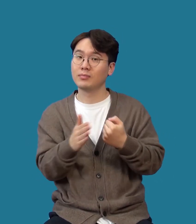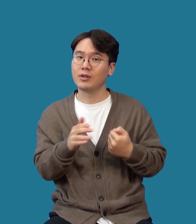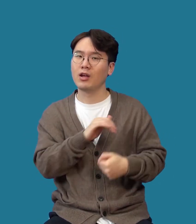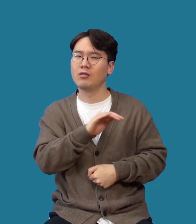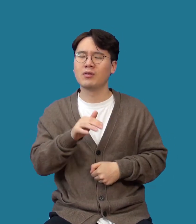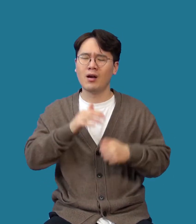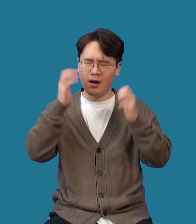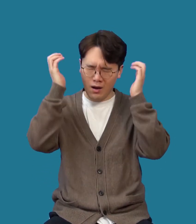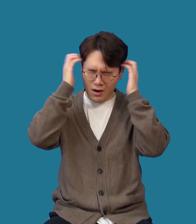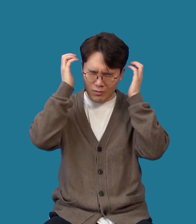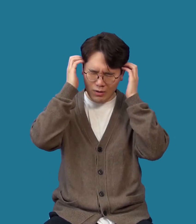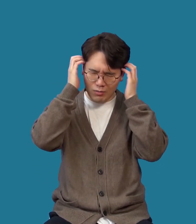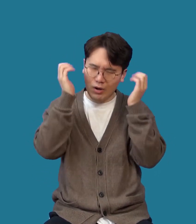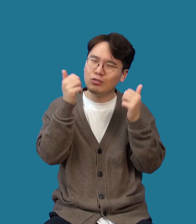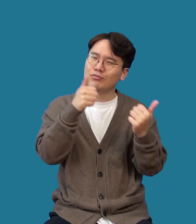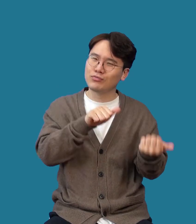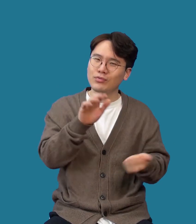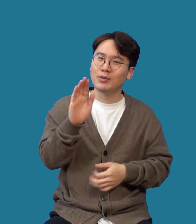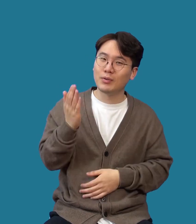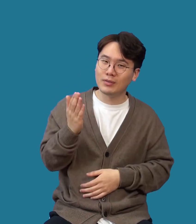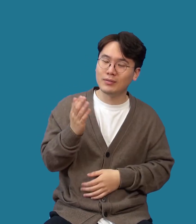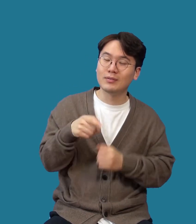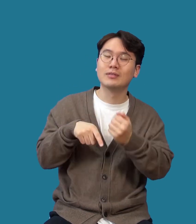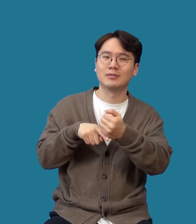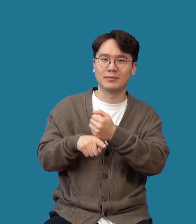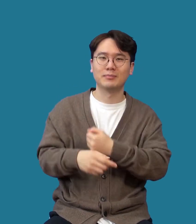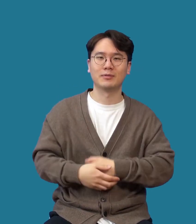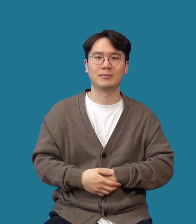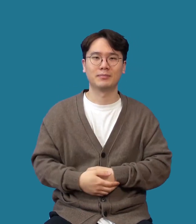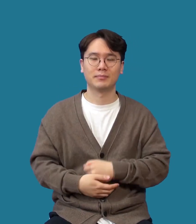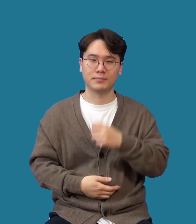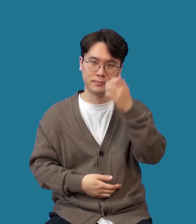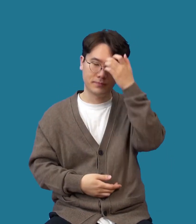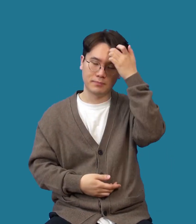죽을 지경이 되었다, 그런 뜻입니다.